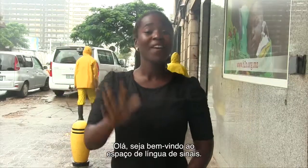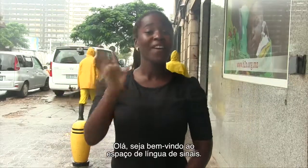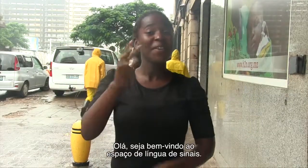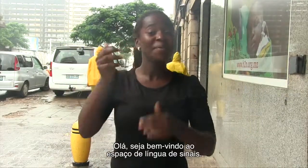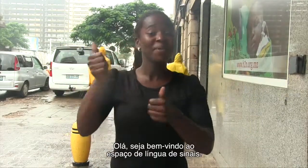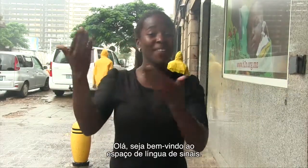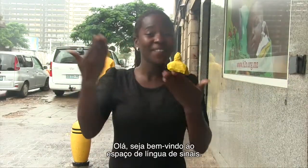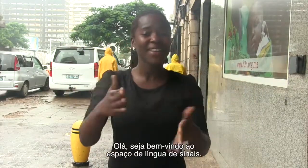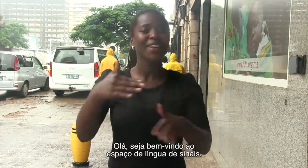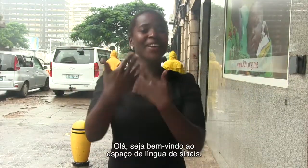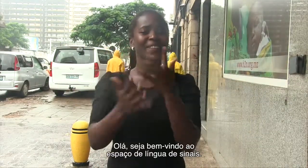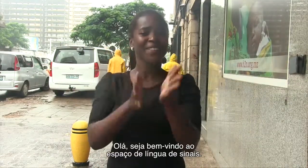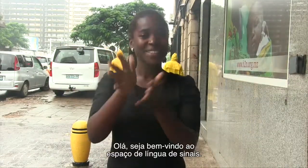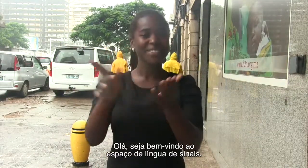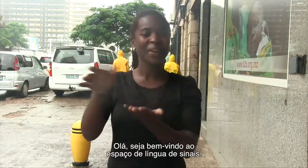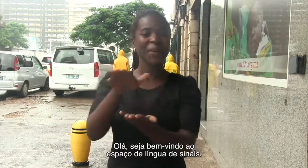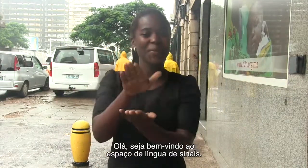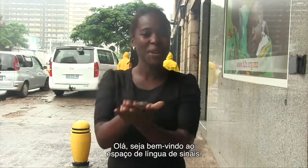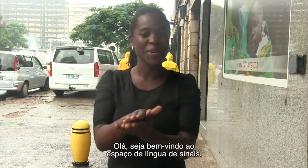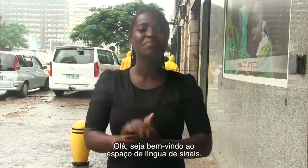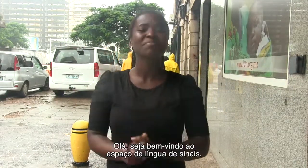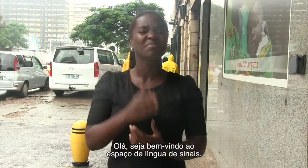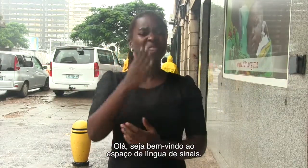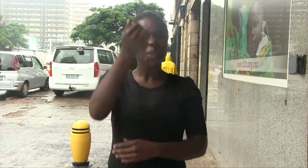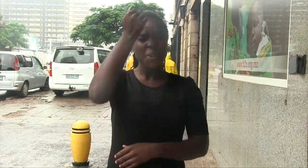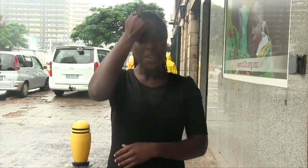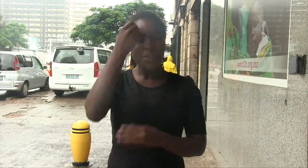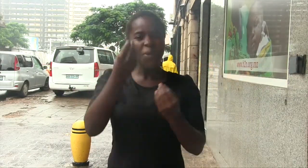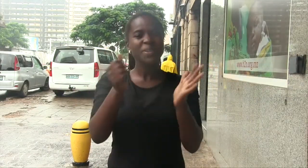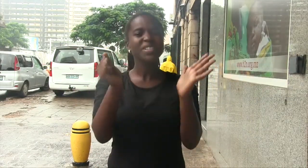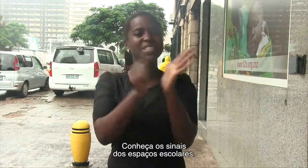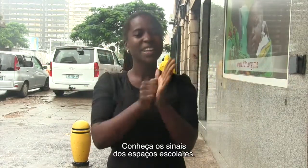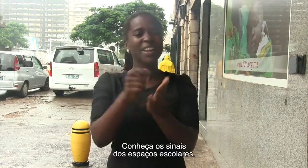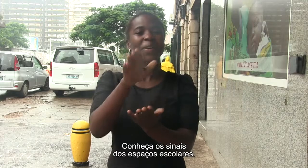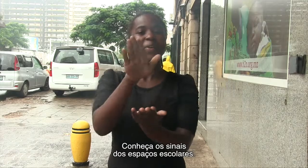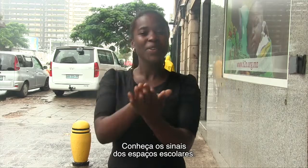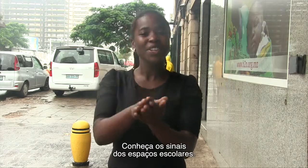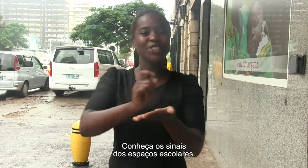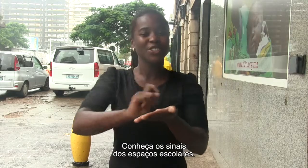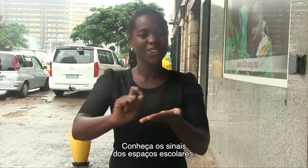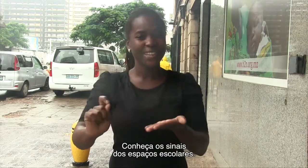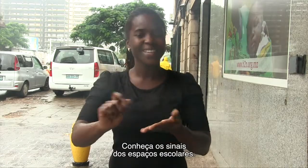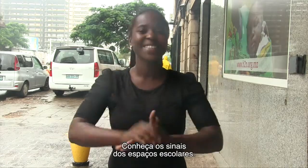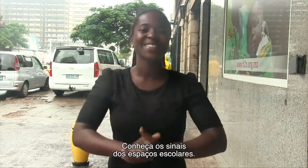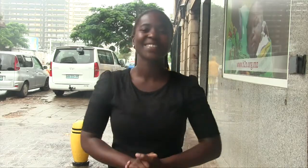Olá! Seja bem-vindo ao Espaço de Língua de Sinais. Conheça os sinais dos espaços escolares.